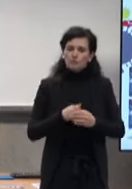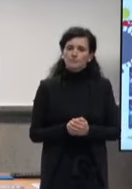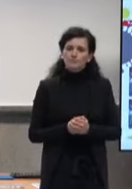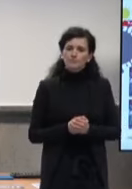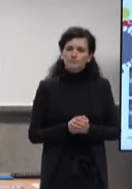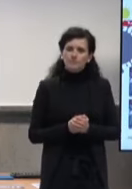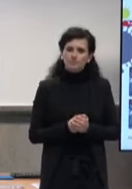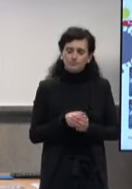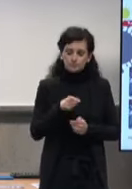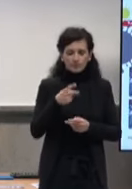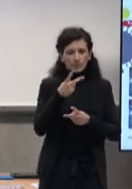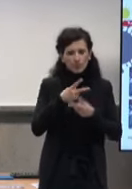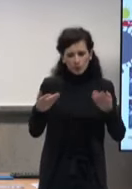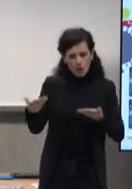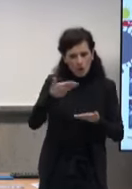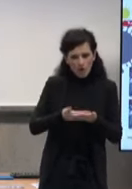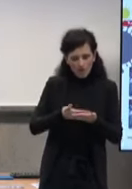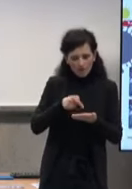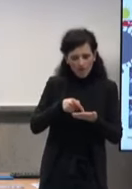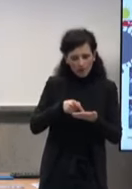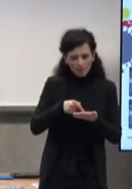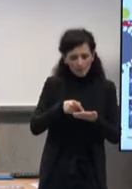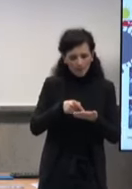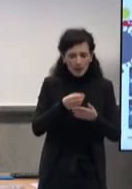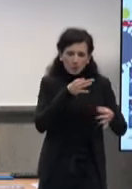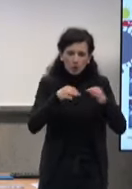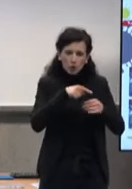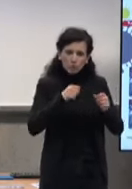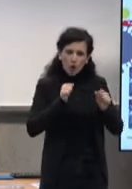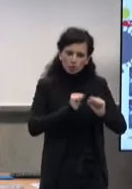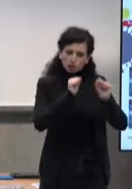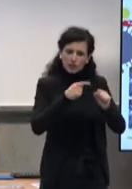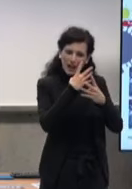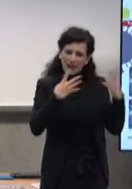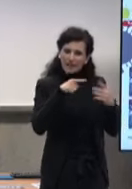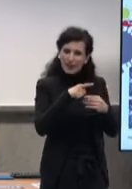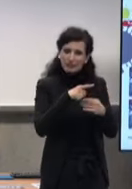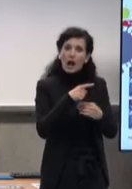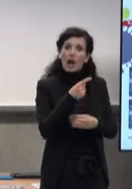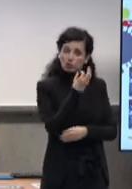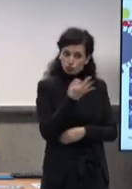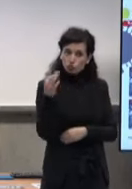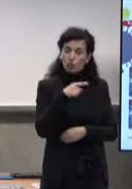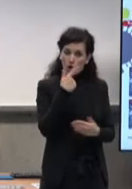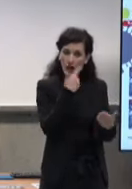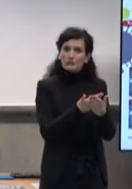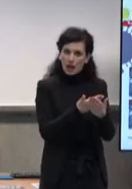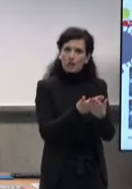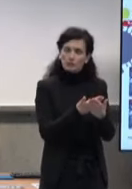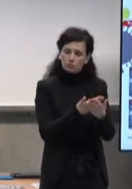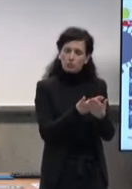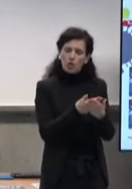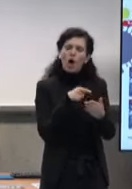microbiologica scusatemi il termine un po approssimato ma per rendere idea queste mascherine possano essere